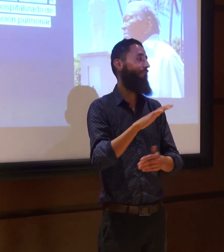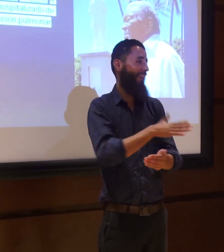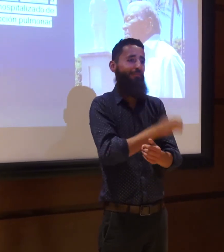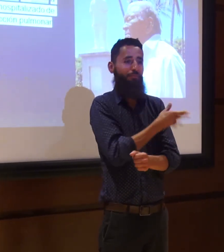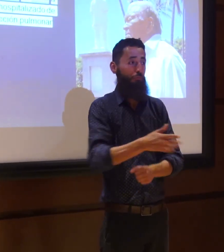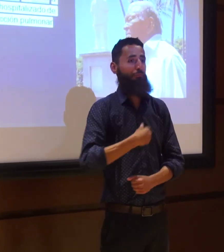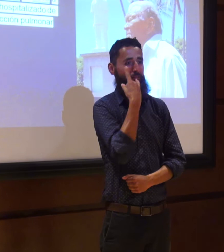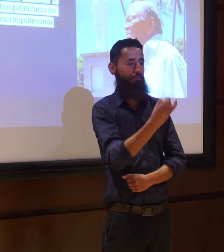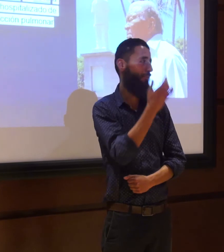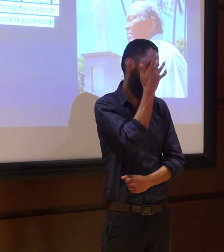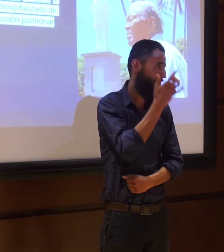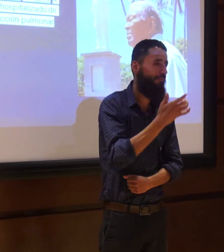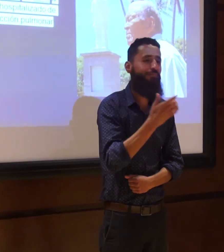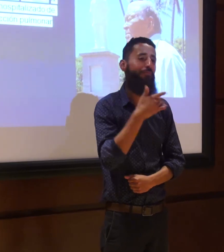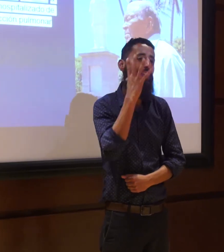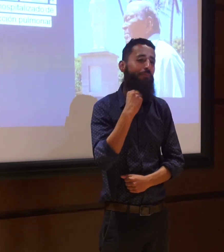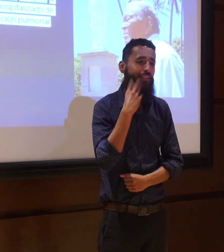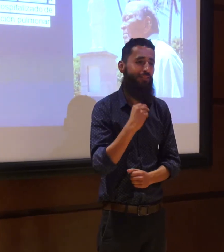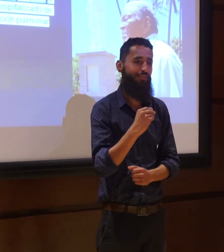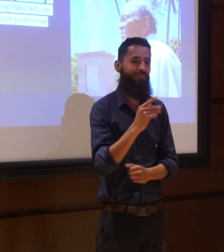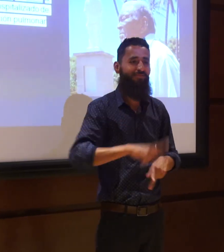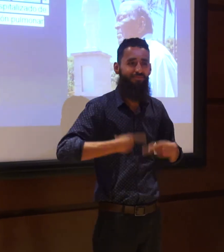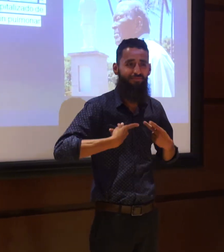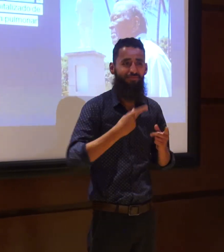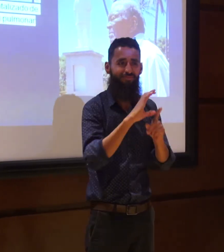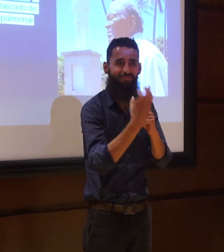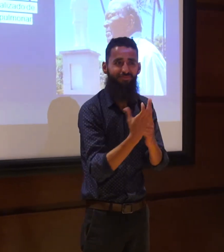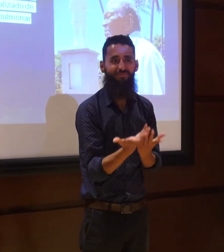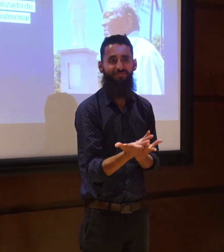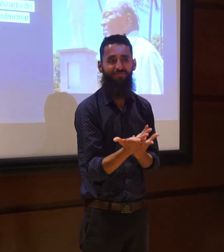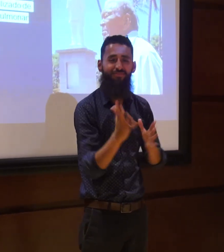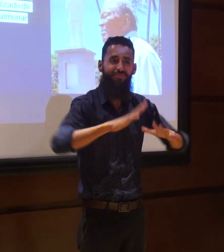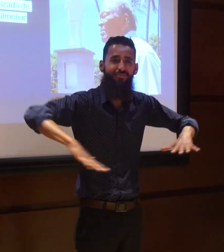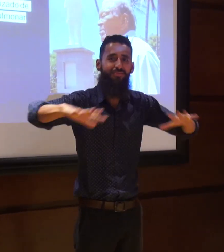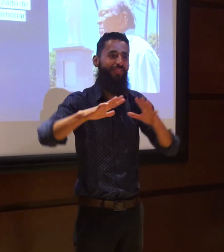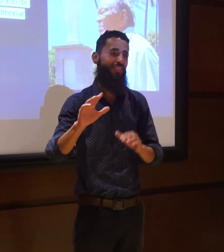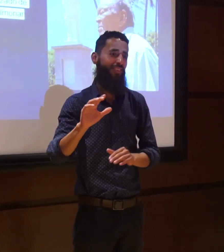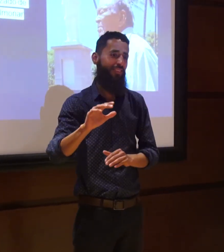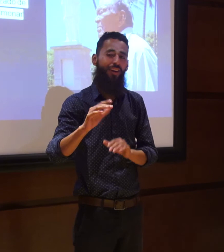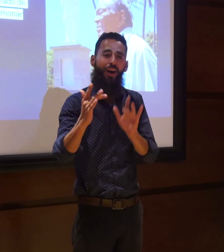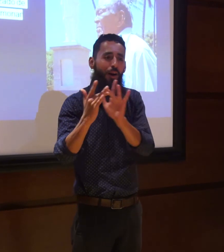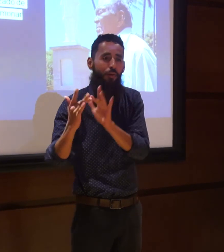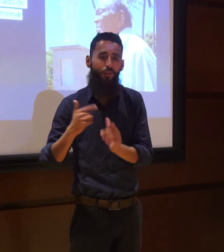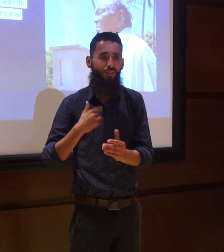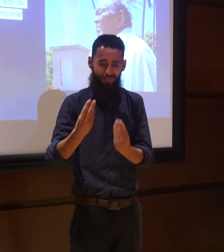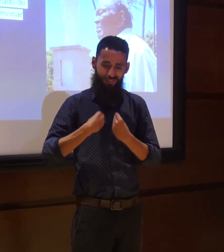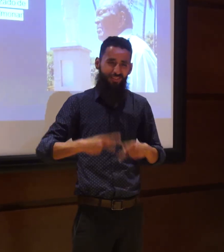Estuve participando en este espacio por primera vez, muy interesante, fue una experiencia valiosa cuando se narra la historia de